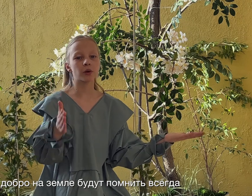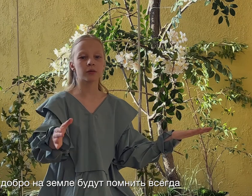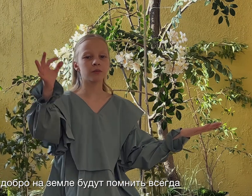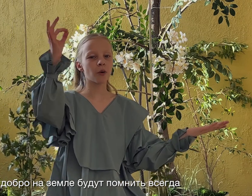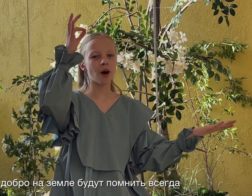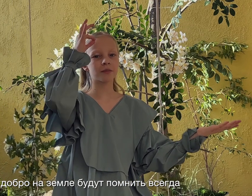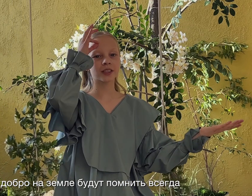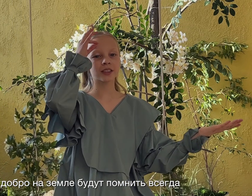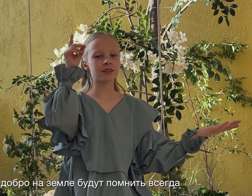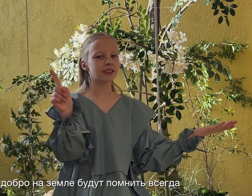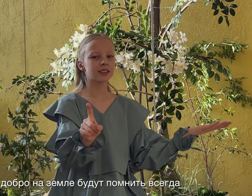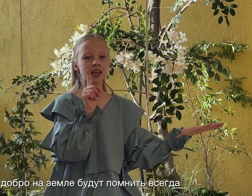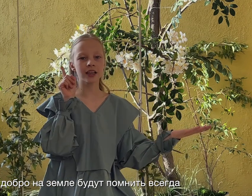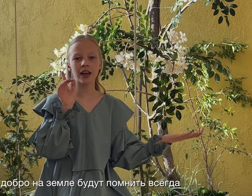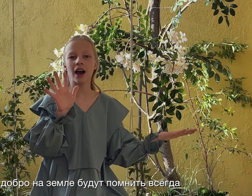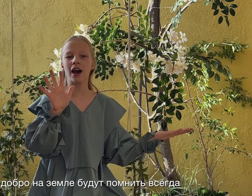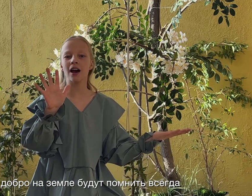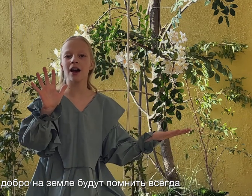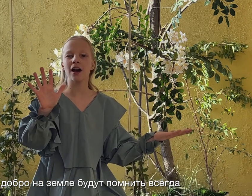будут помнить всегда.